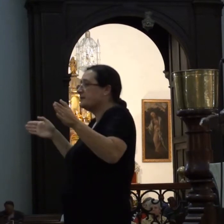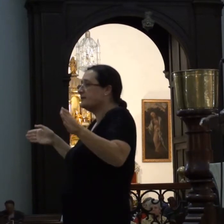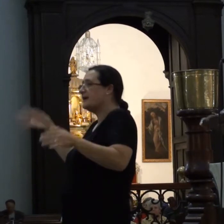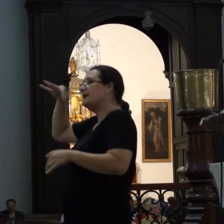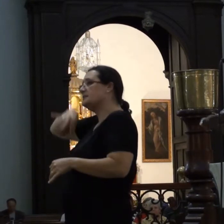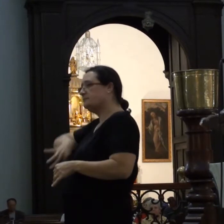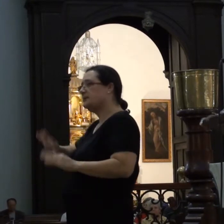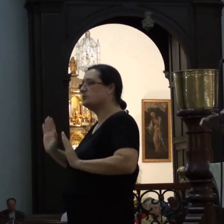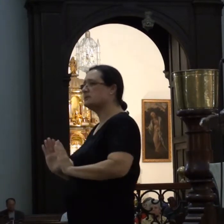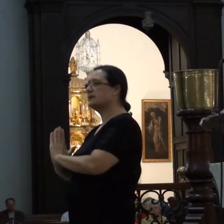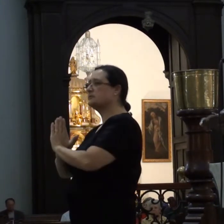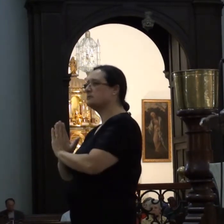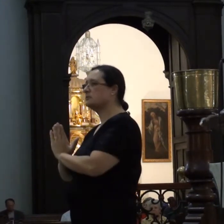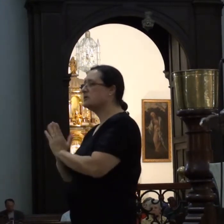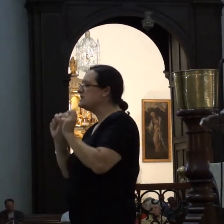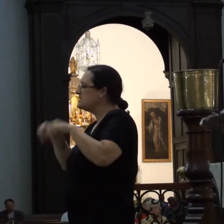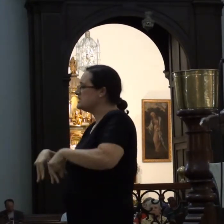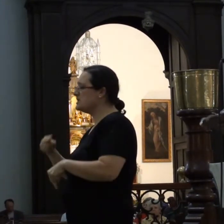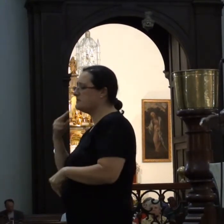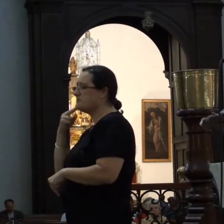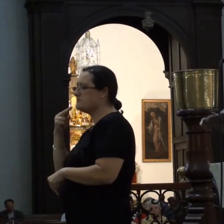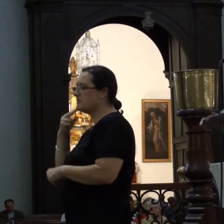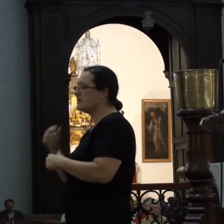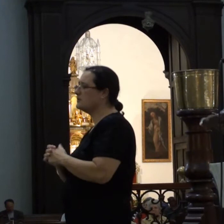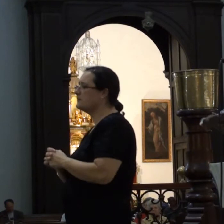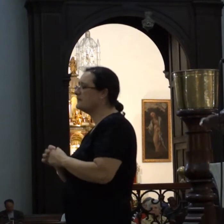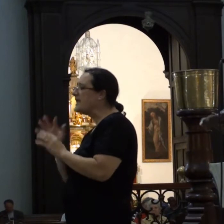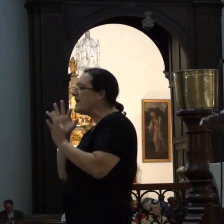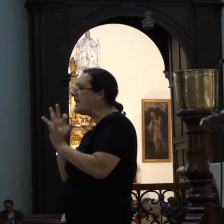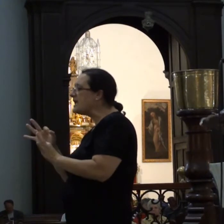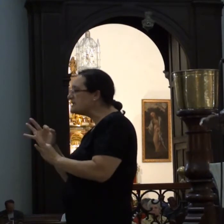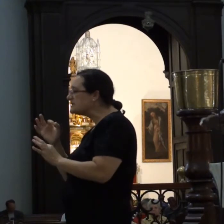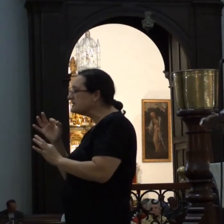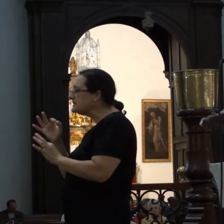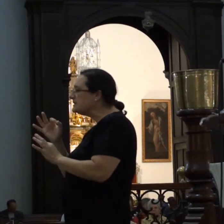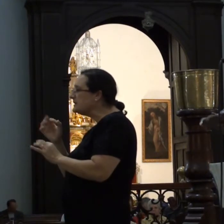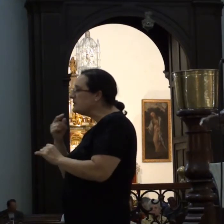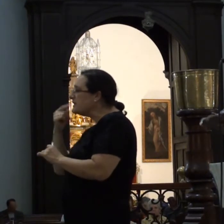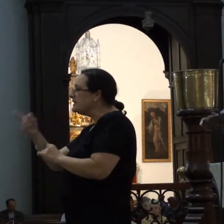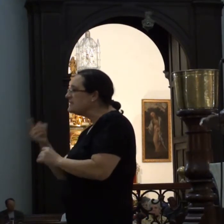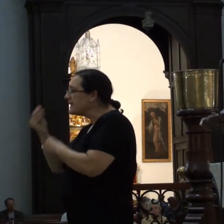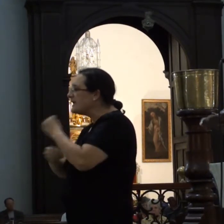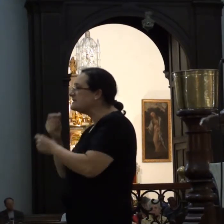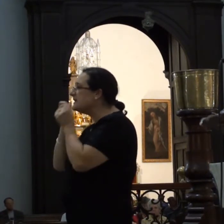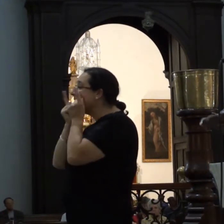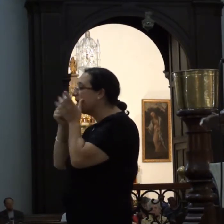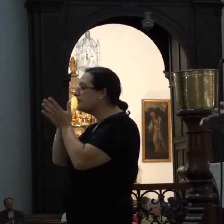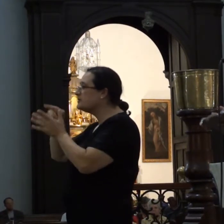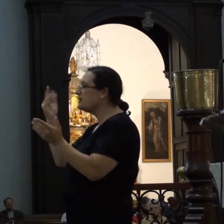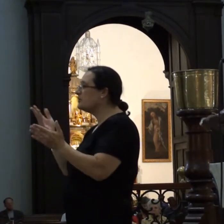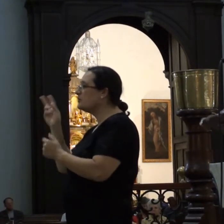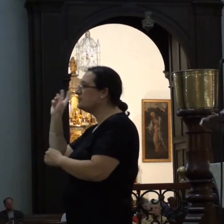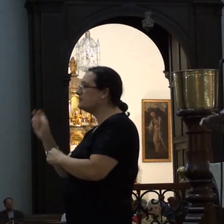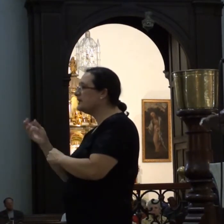Santo sin miedo es la indicación constante que hace el resucitado en las apariciones